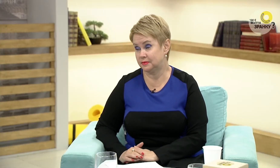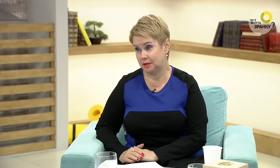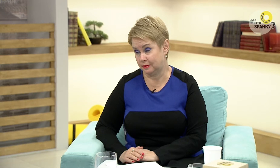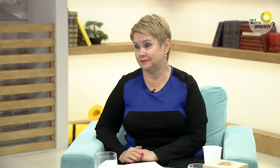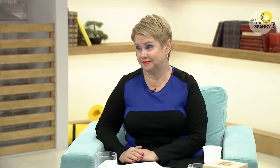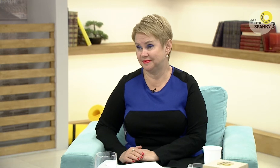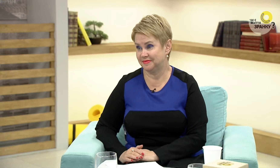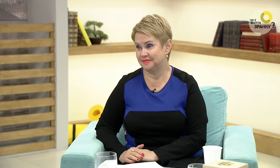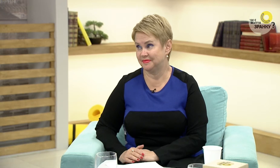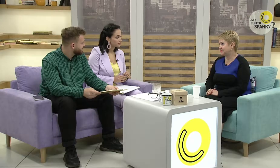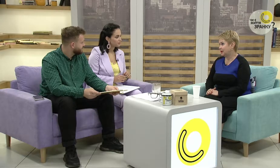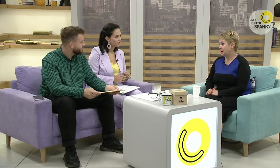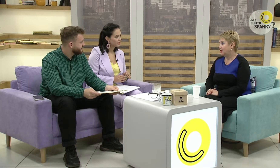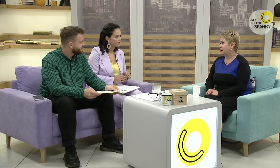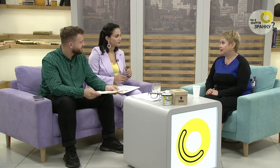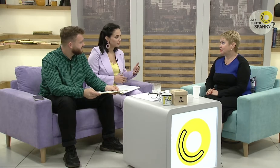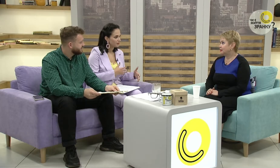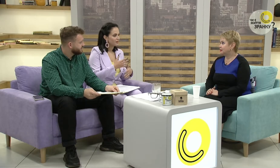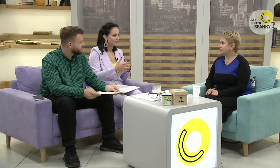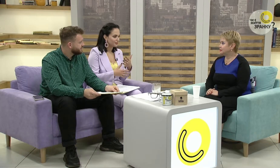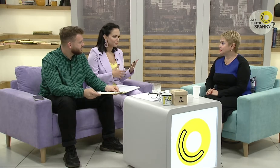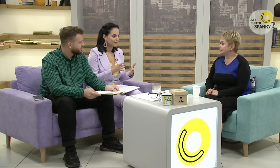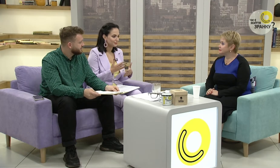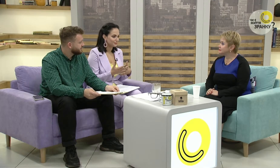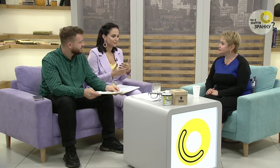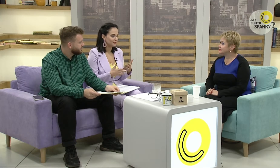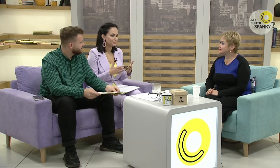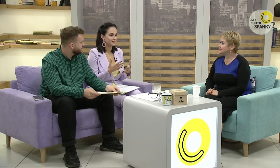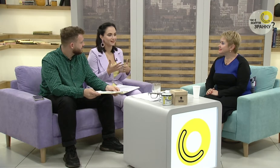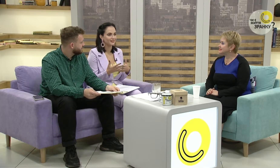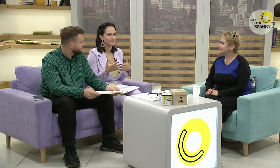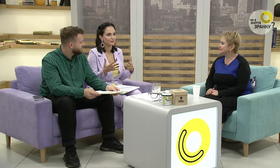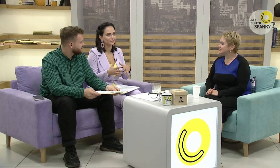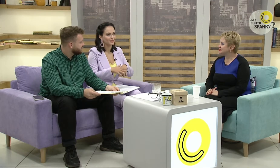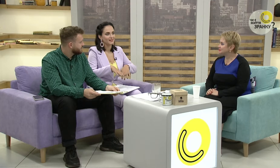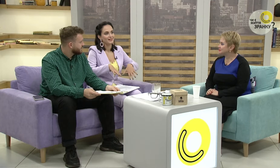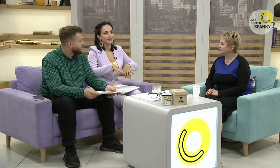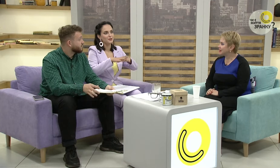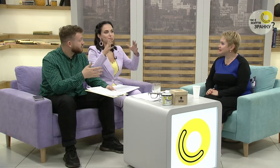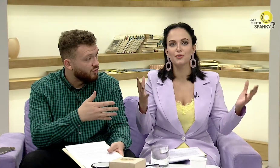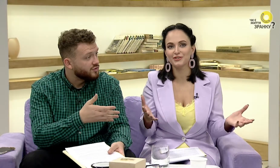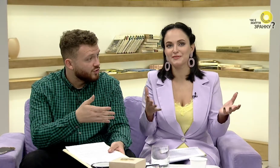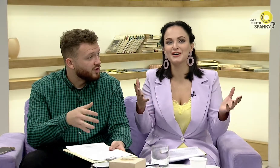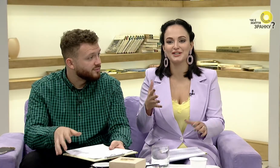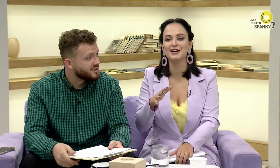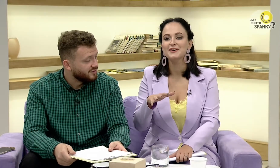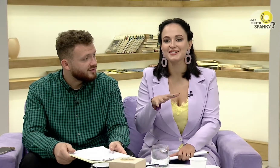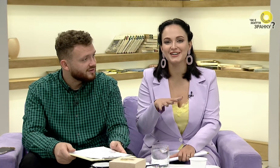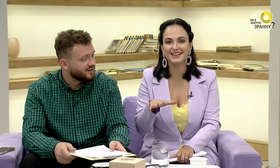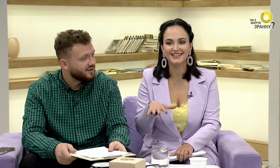Угу. Да. А угу. Потім, як ви вже так імпрув, не можу, знаю на